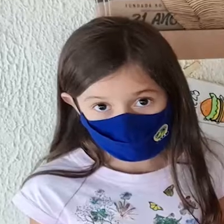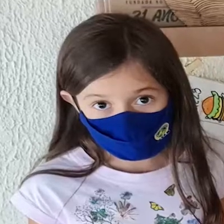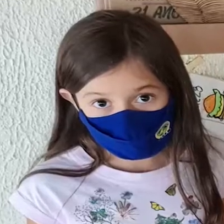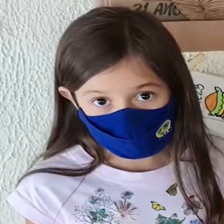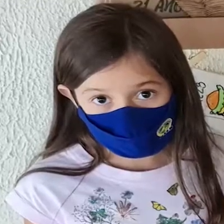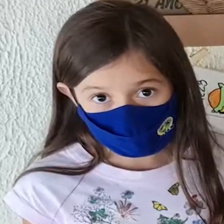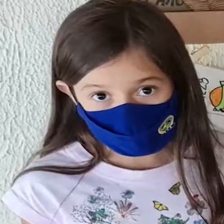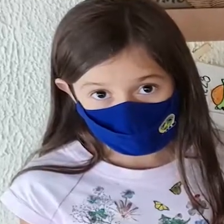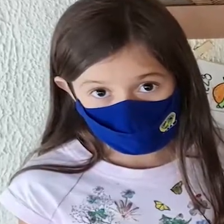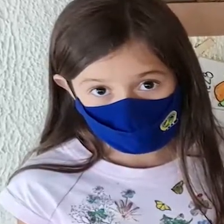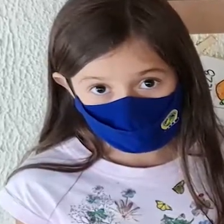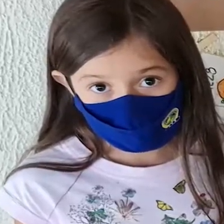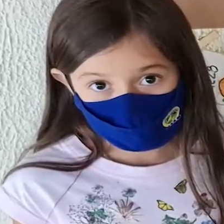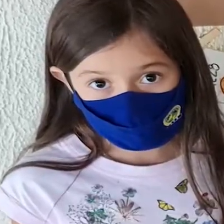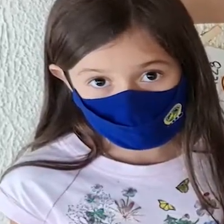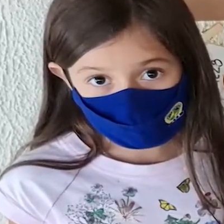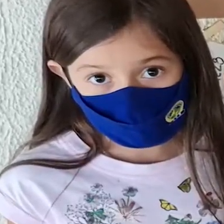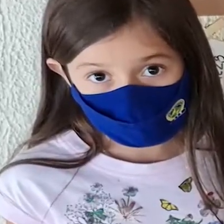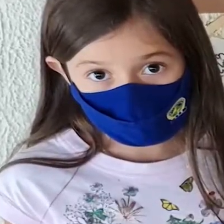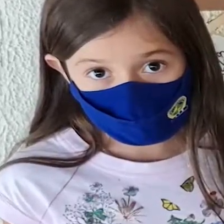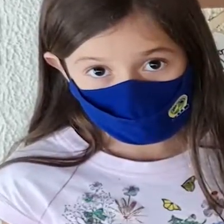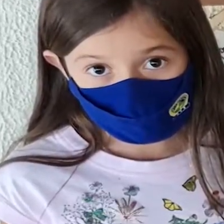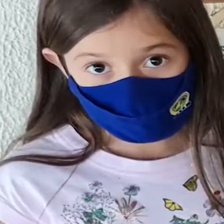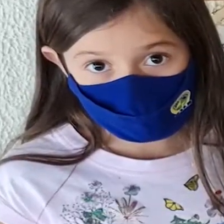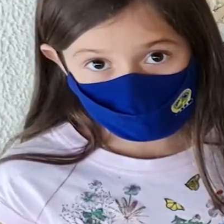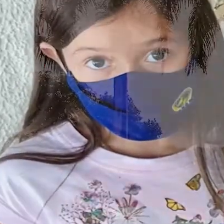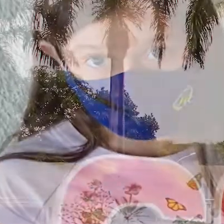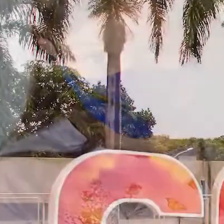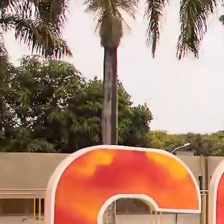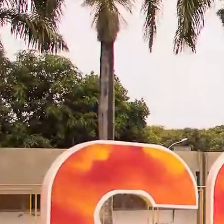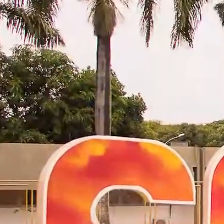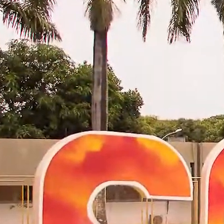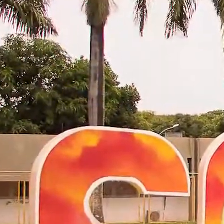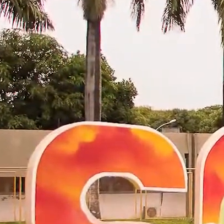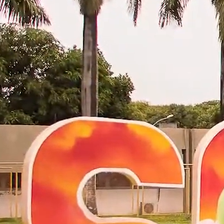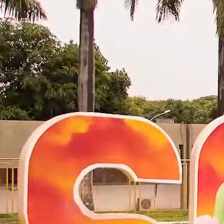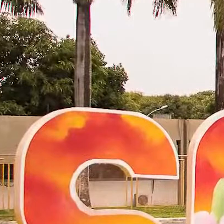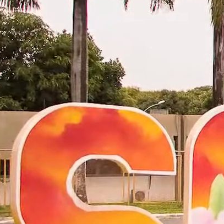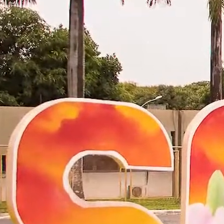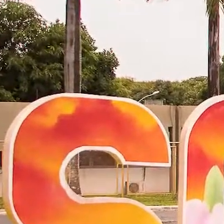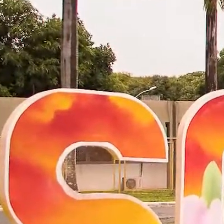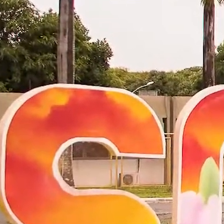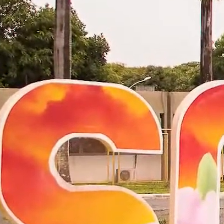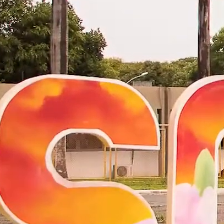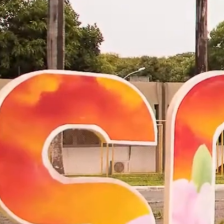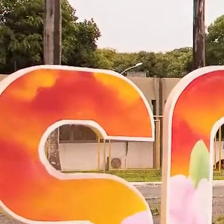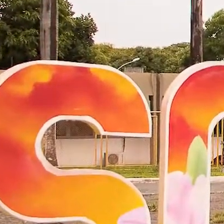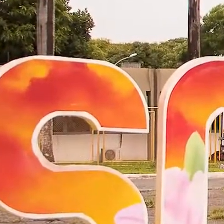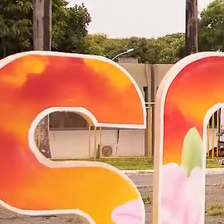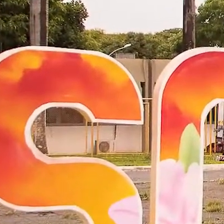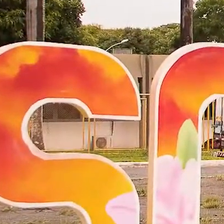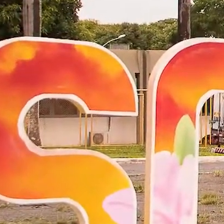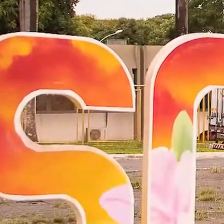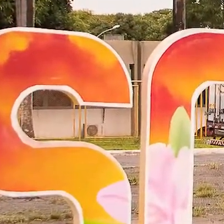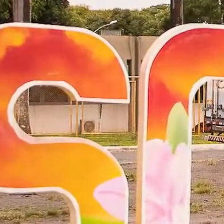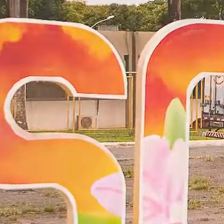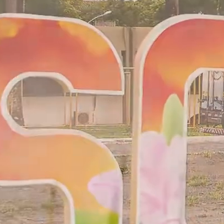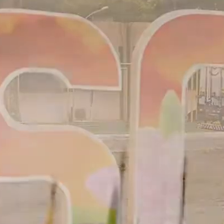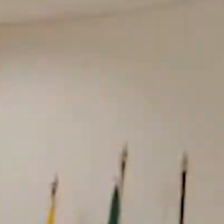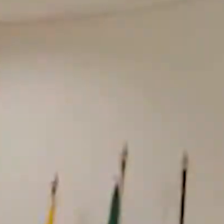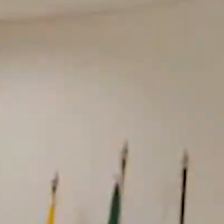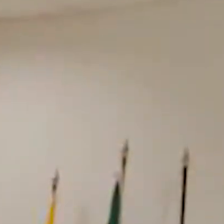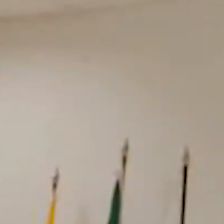mãe meu irmão meus primos tios então permaneço Guará não só presencialmente mas também afetivamente